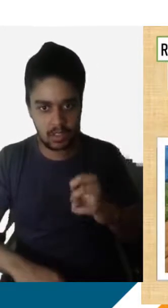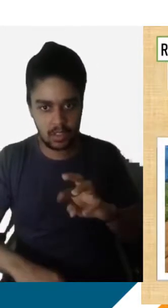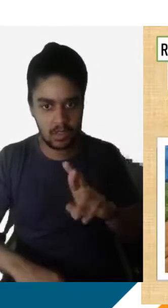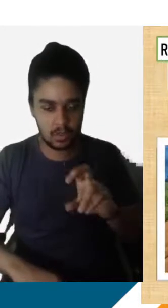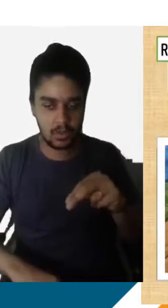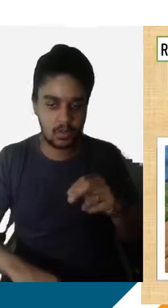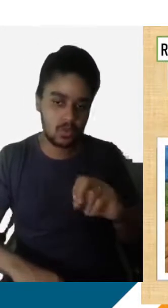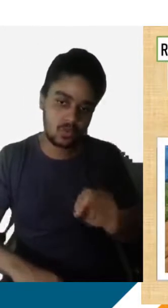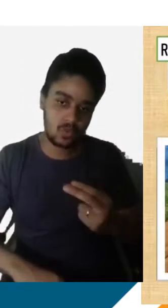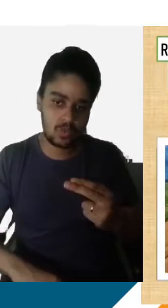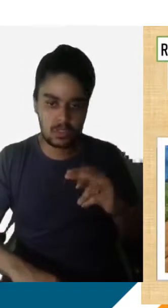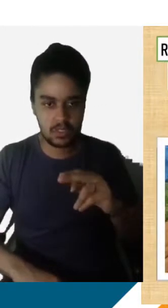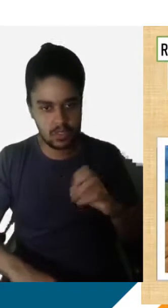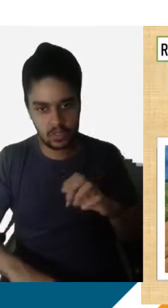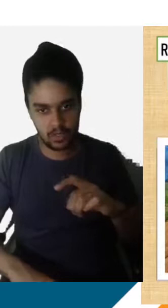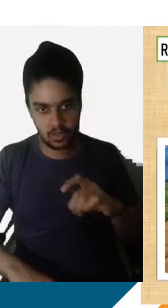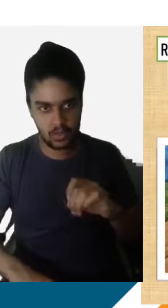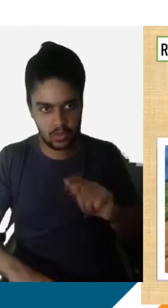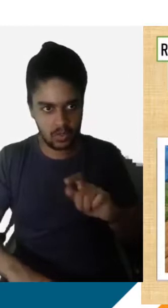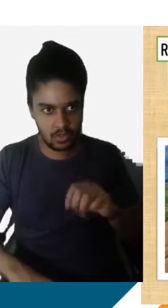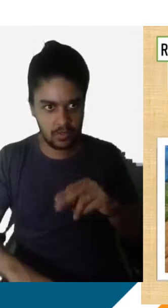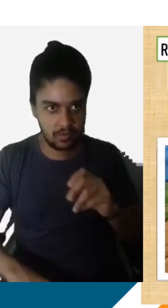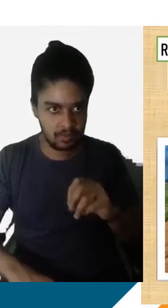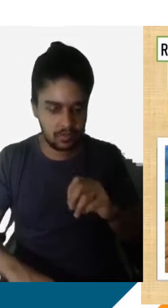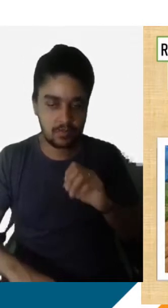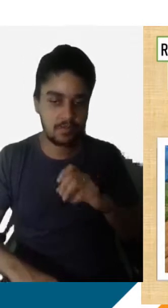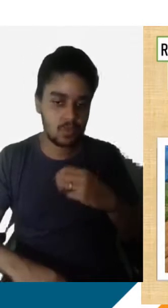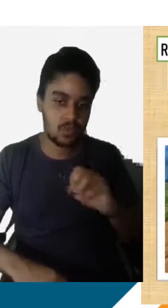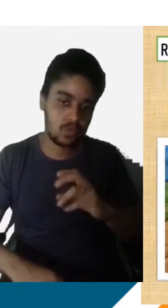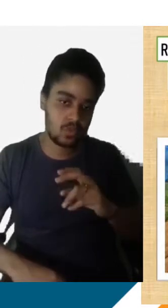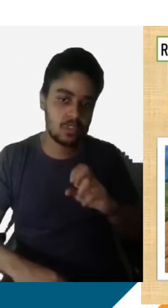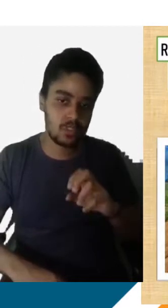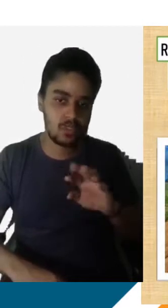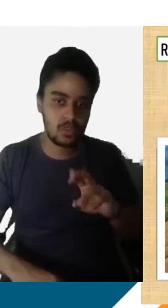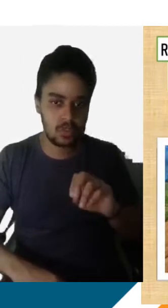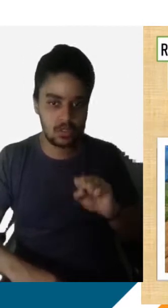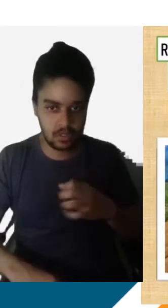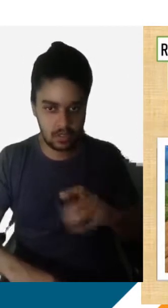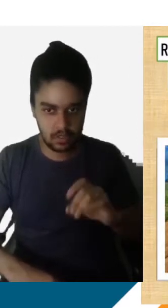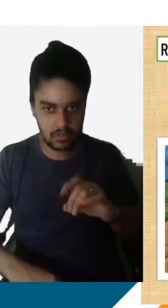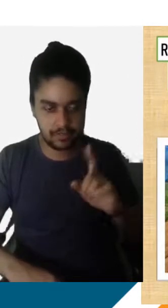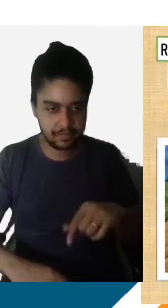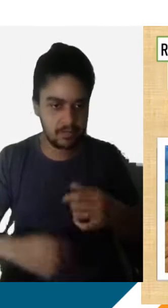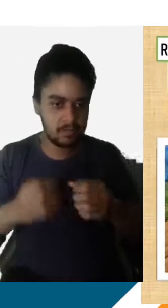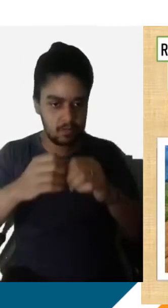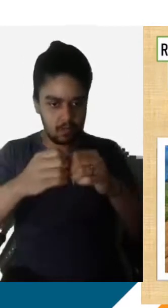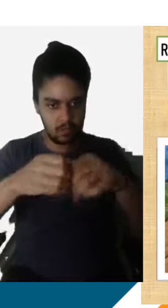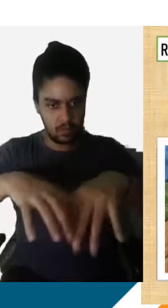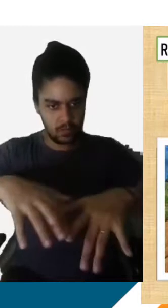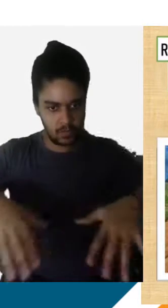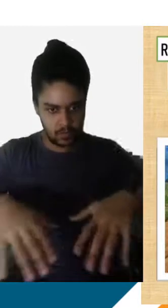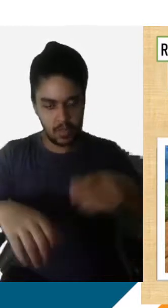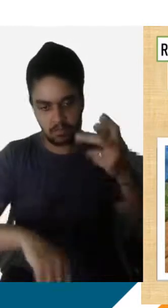exógenos, que são constituídos em intemperismo e erosão. O intemperismo, que é o desgaste, a